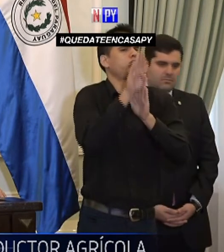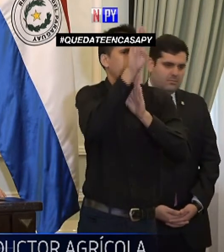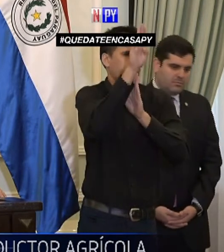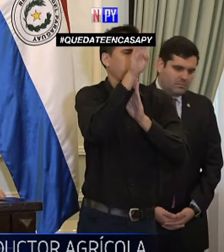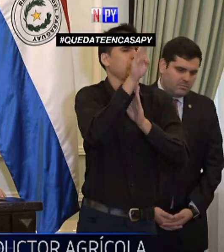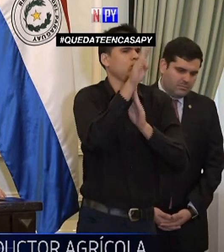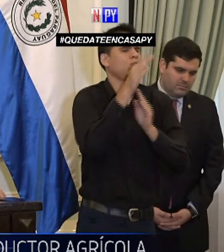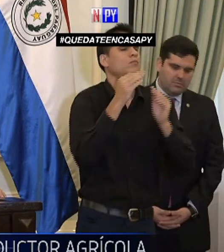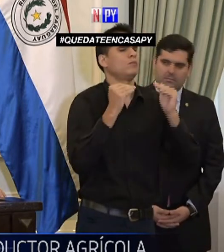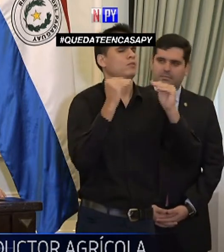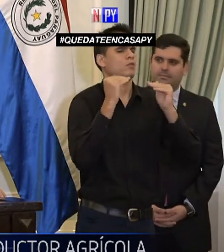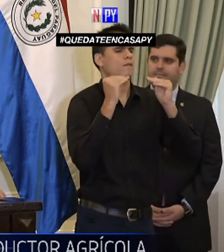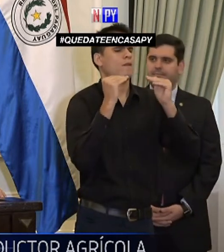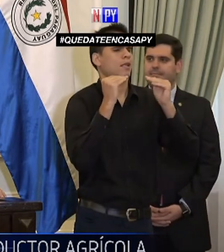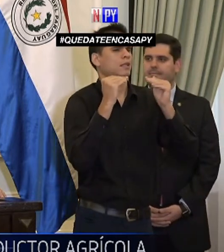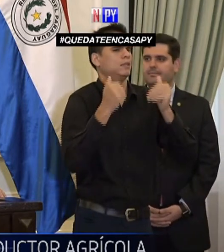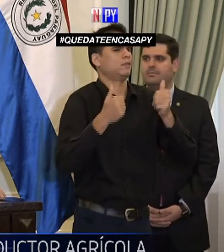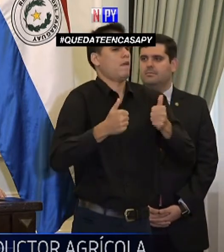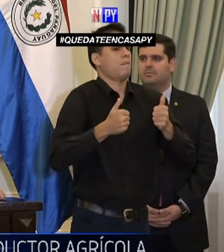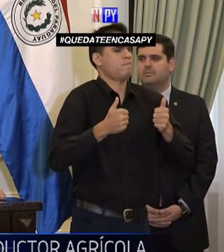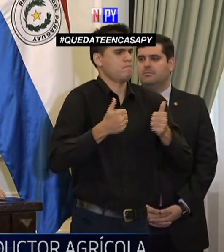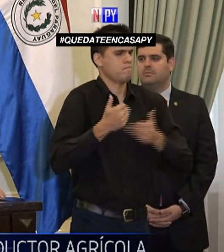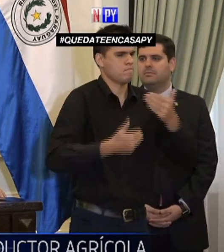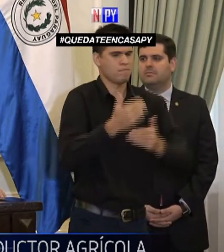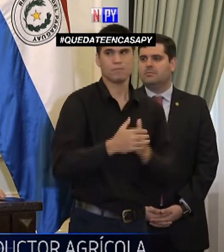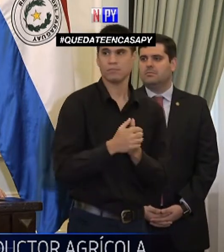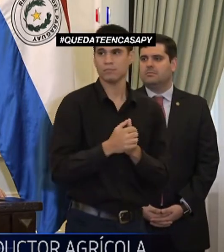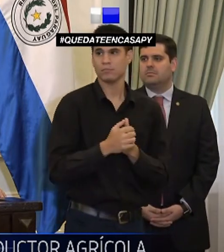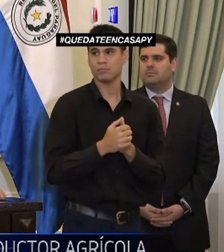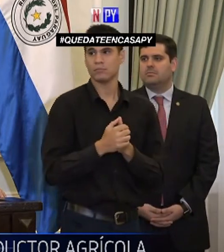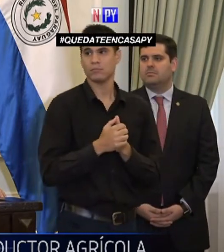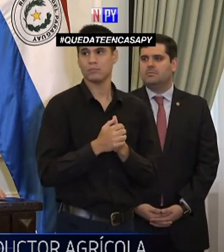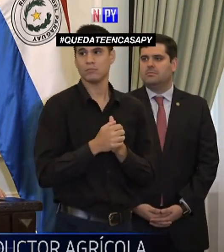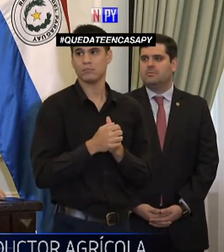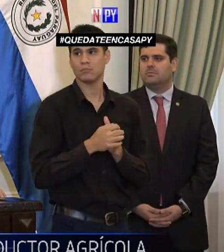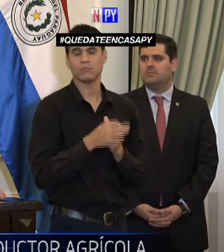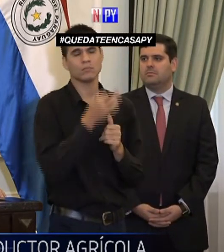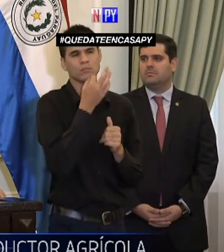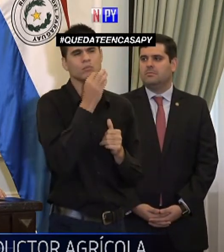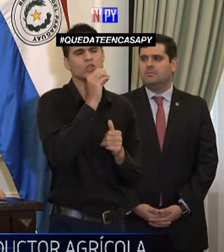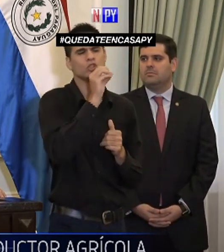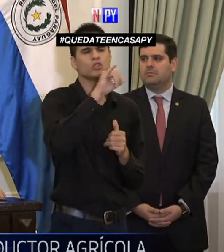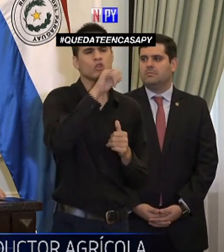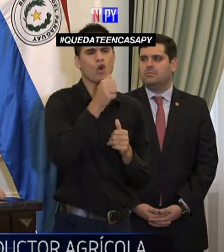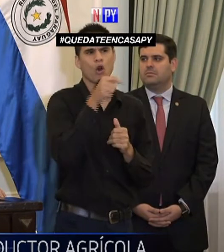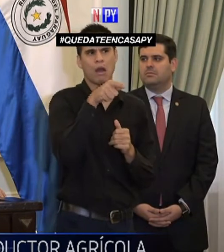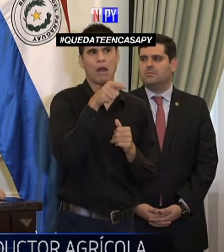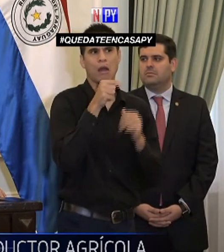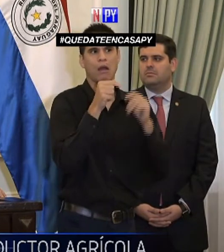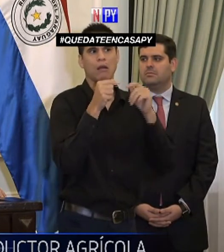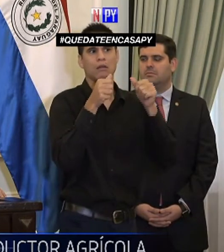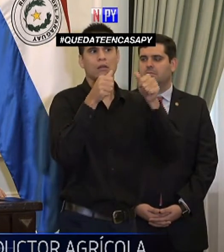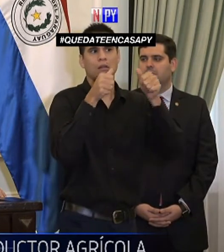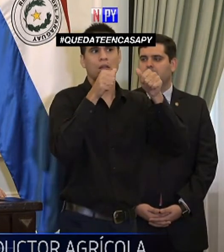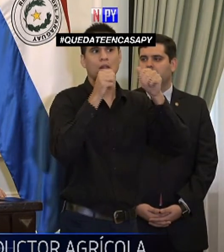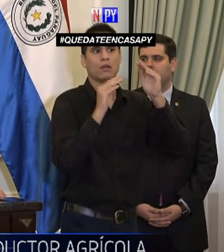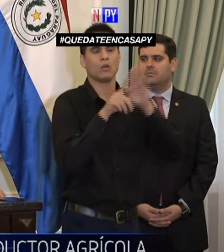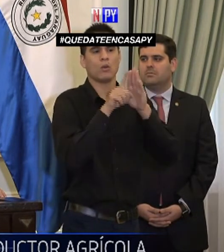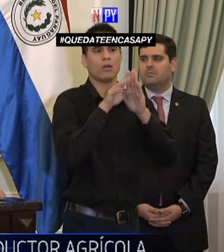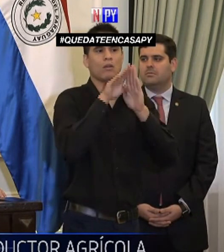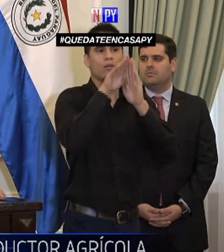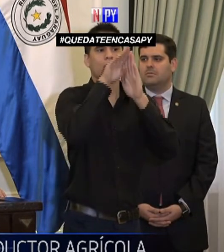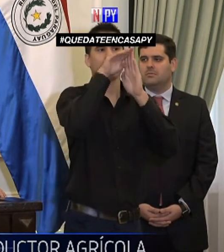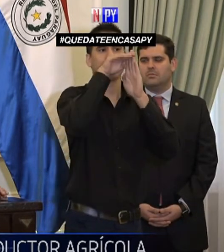finalmente dentro de ese sector. ¿Y si la demanda cae, qué van a hacer con ese stock de granos de soja? Y eso es medio complicado que pueda ocurrir. El